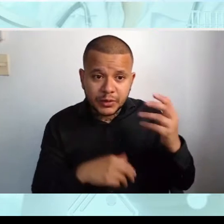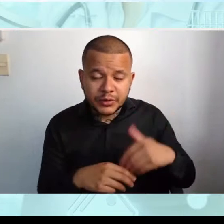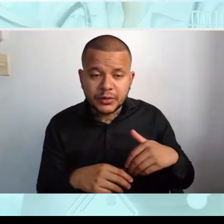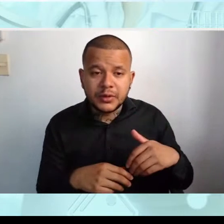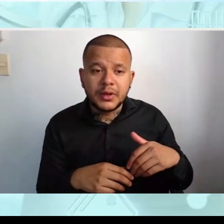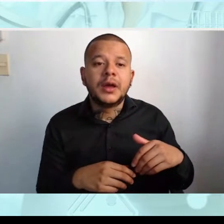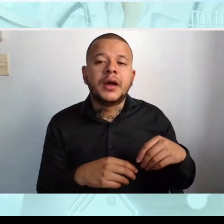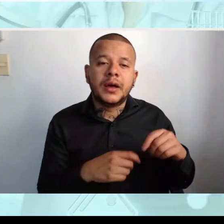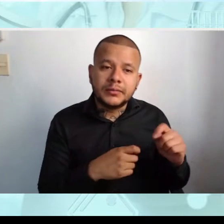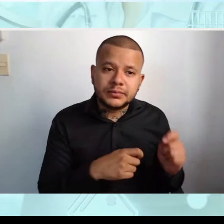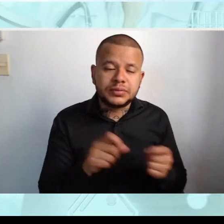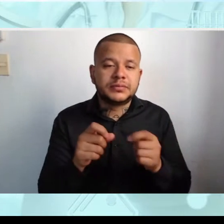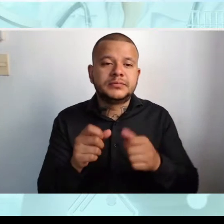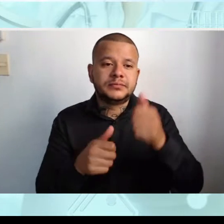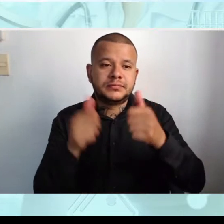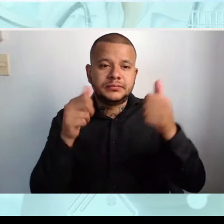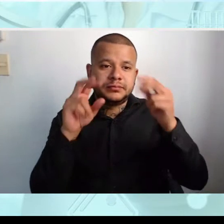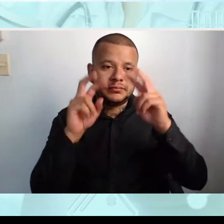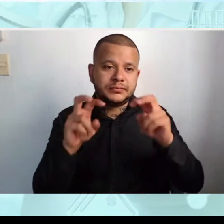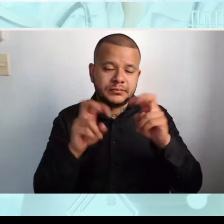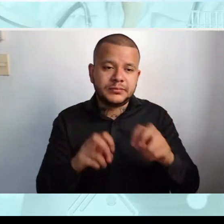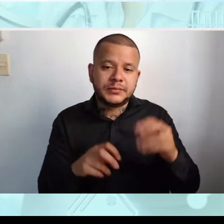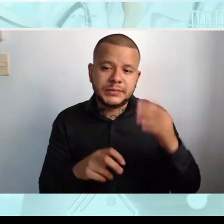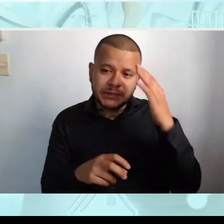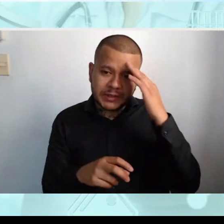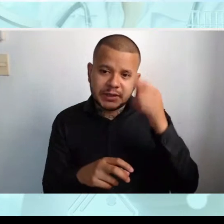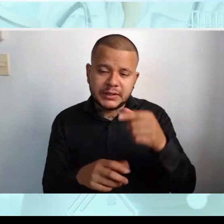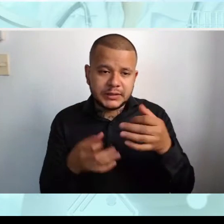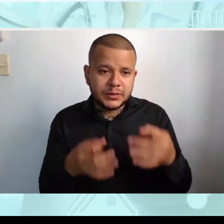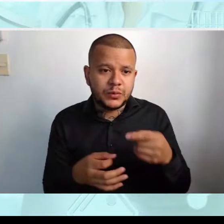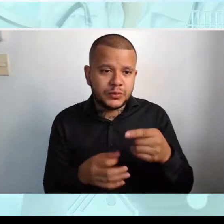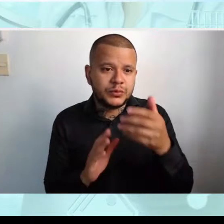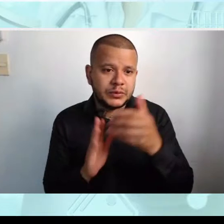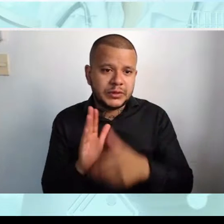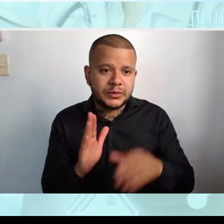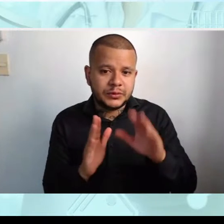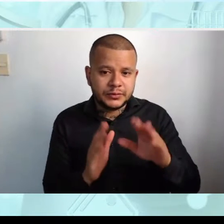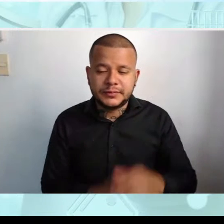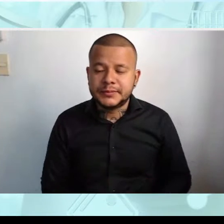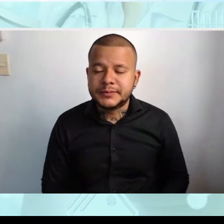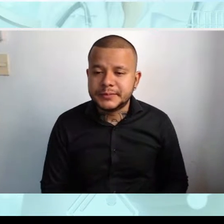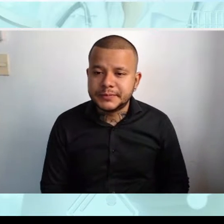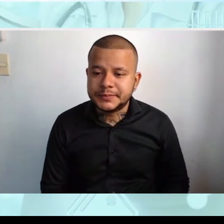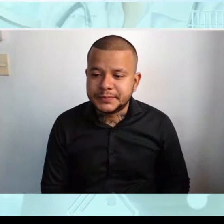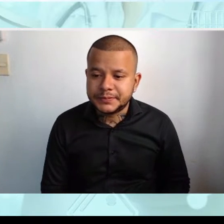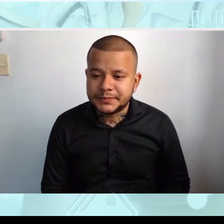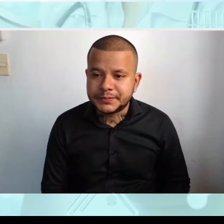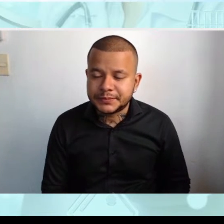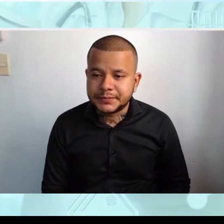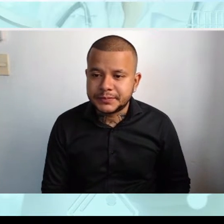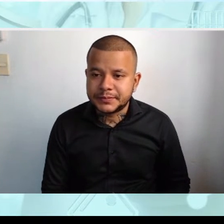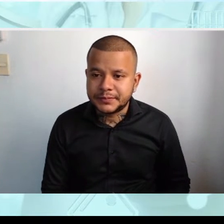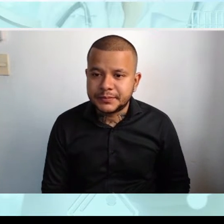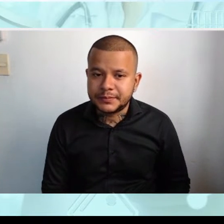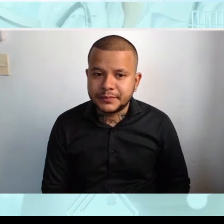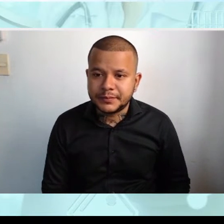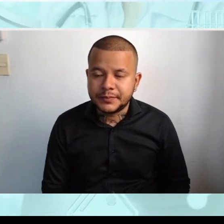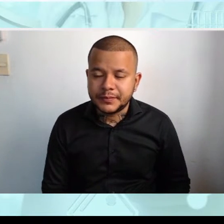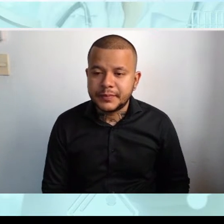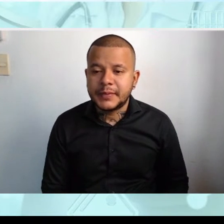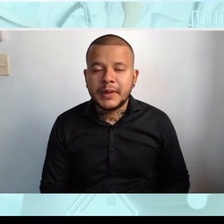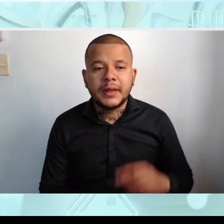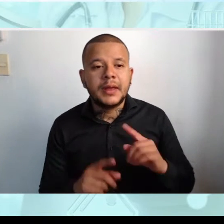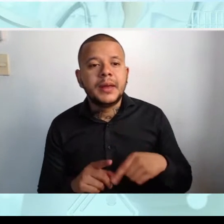a mayores niveles de complejidad para poder establecer bien el diagnóstico. Y aquí es donde ha entrado la certificación